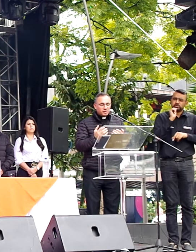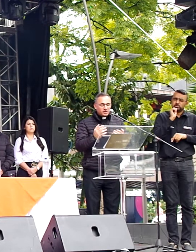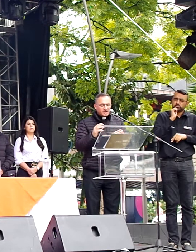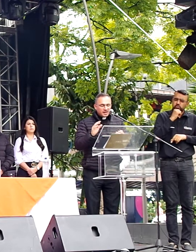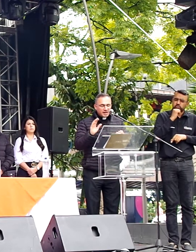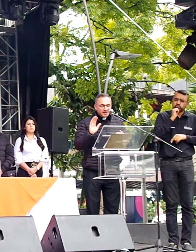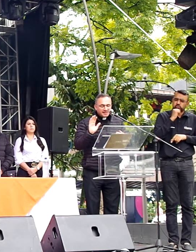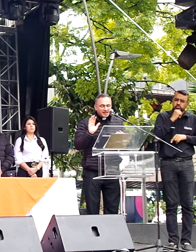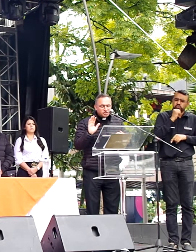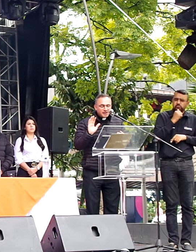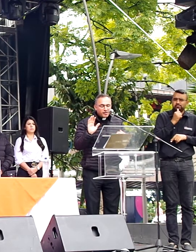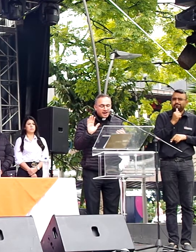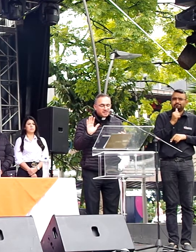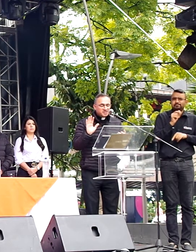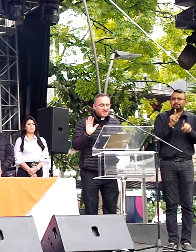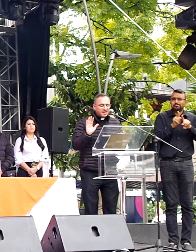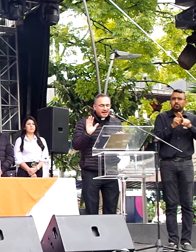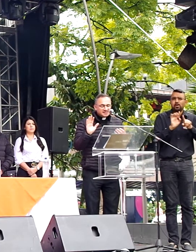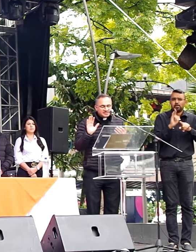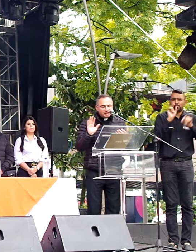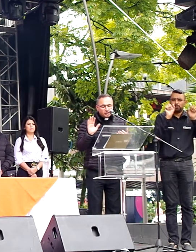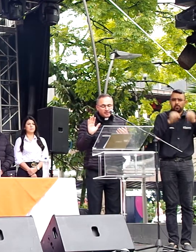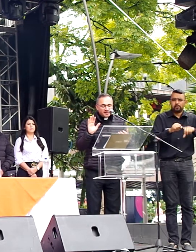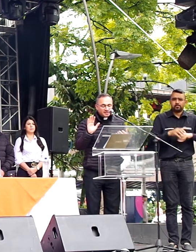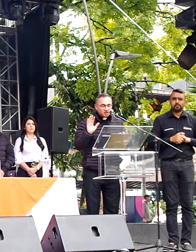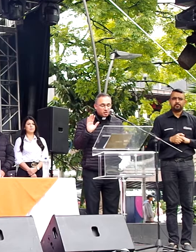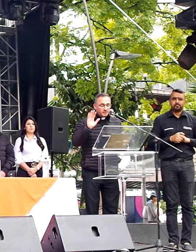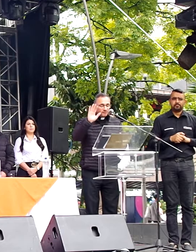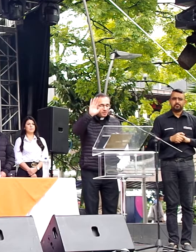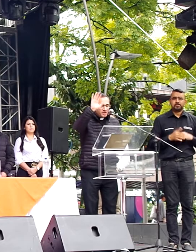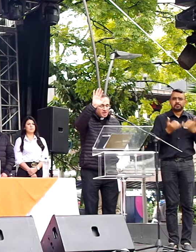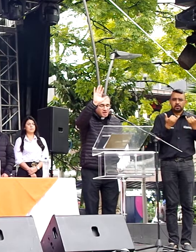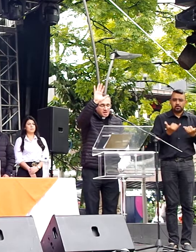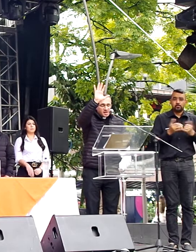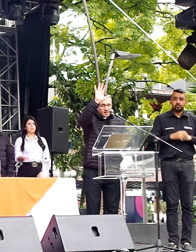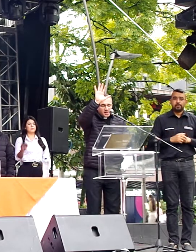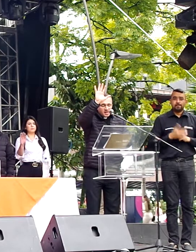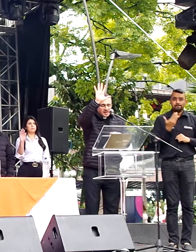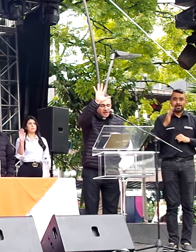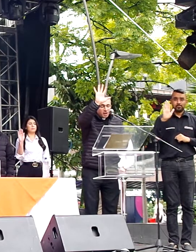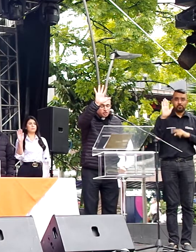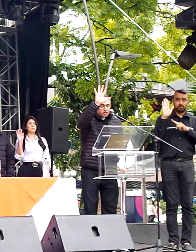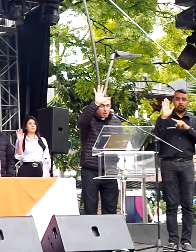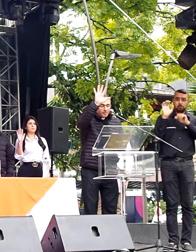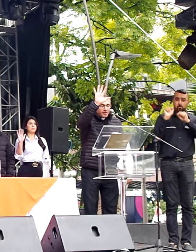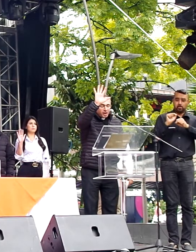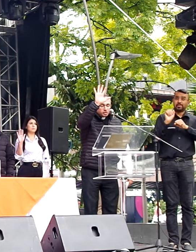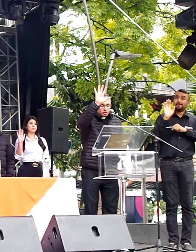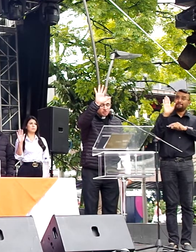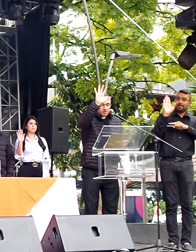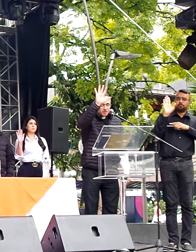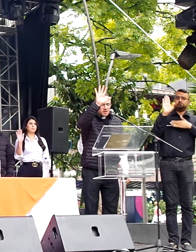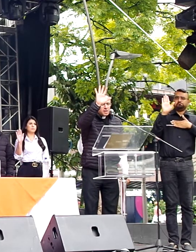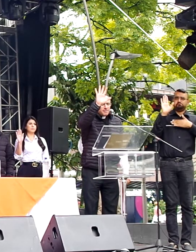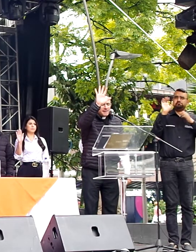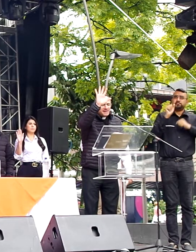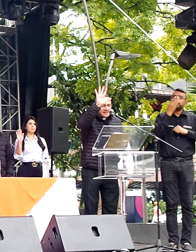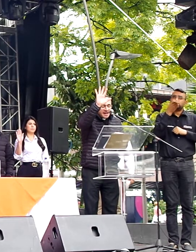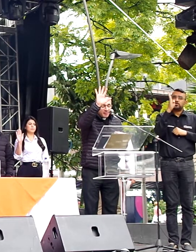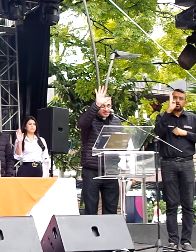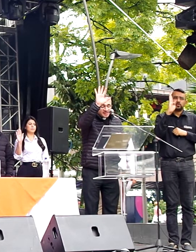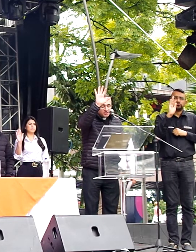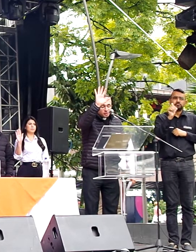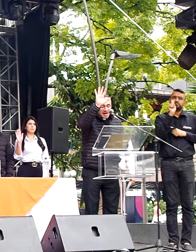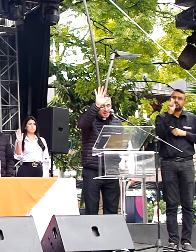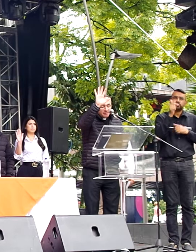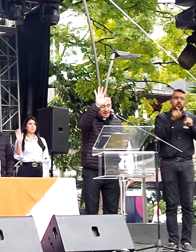miedo levantar su mano derecha en signo de bendición. Que Dios Todopoderoso